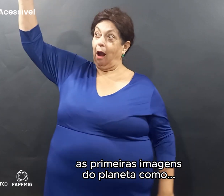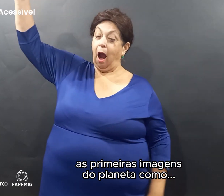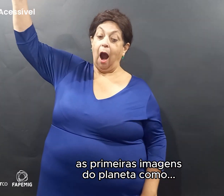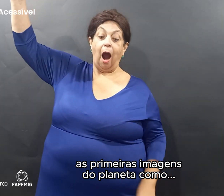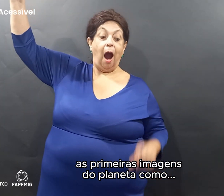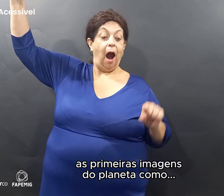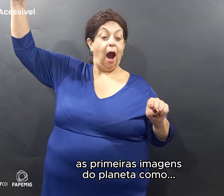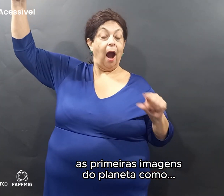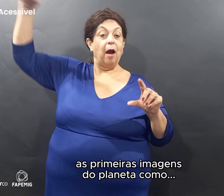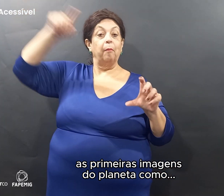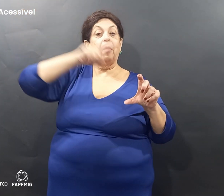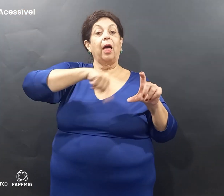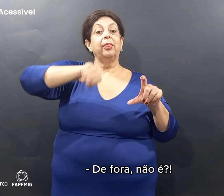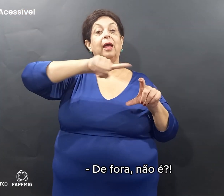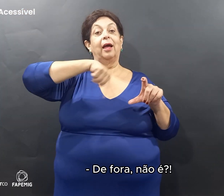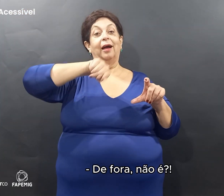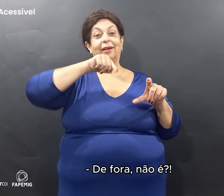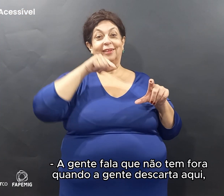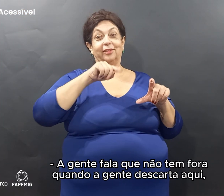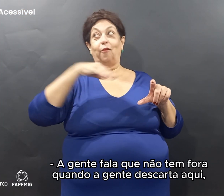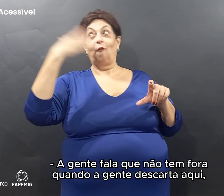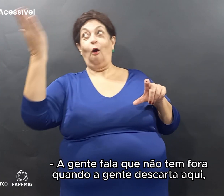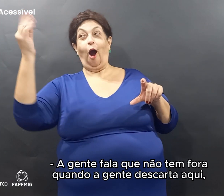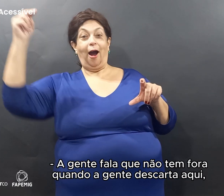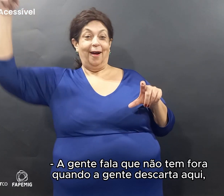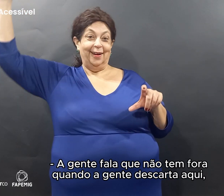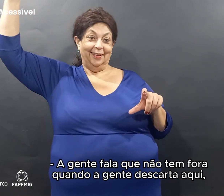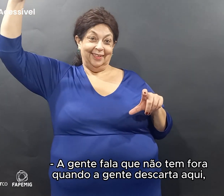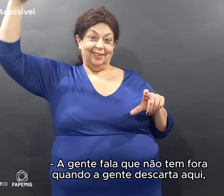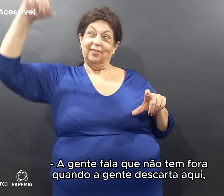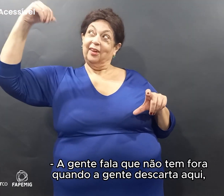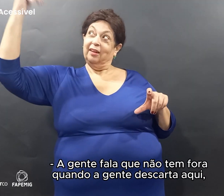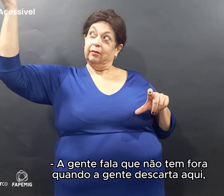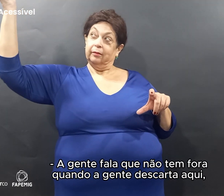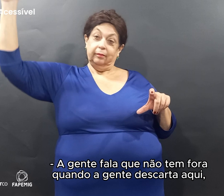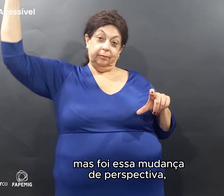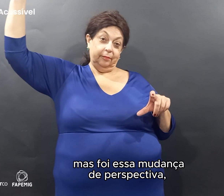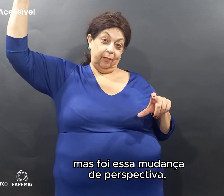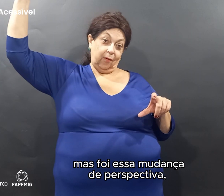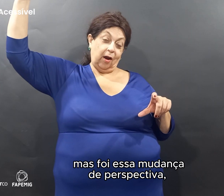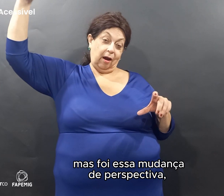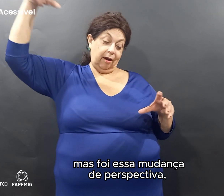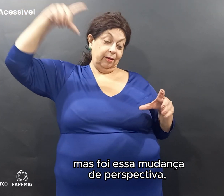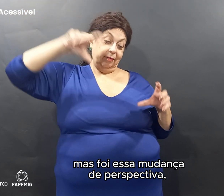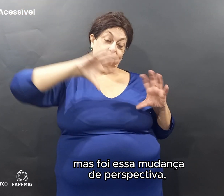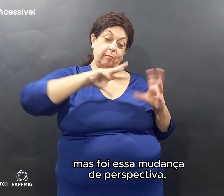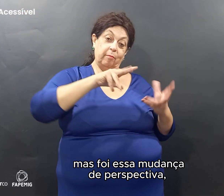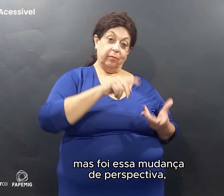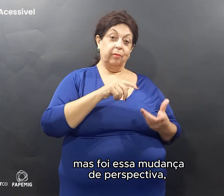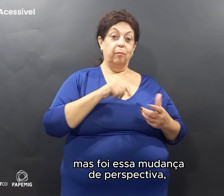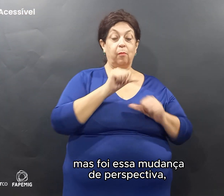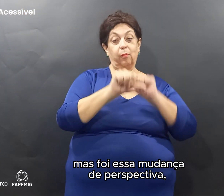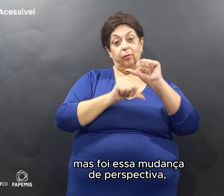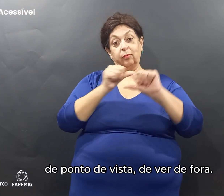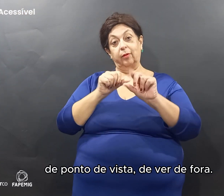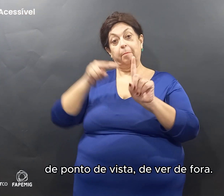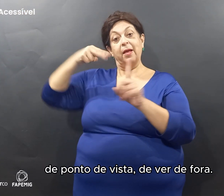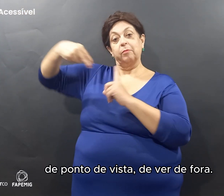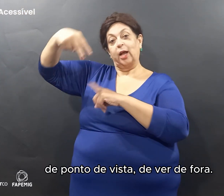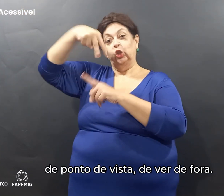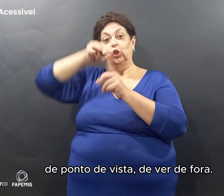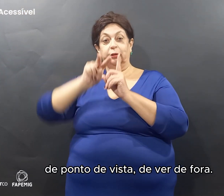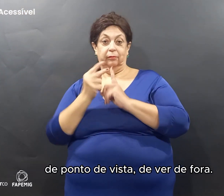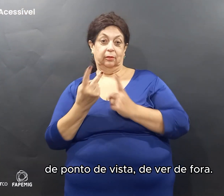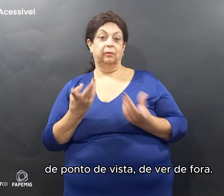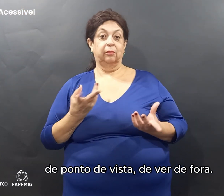primeiras imagens do planeta como... De fora, né? A gente fala que não tem fora quando a gente descarta aqui, mas foi essa mudança de perspectiva, de ponto